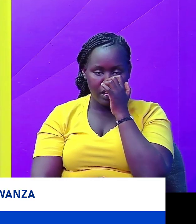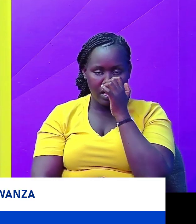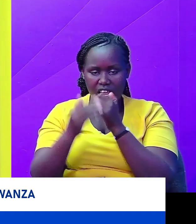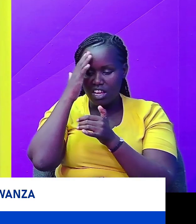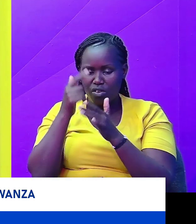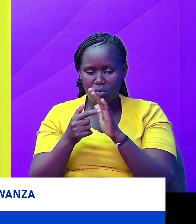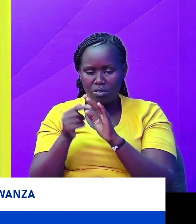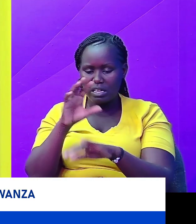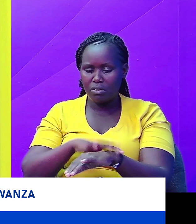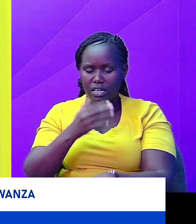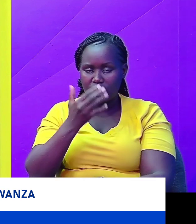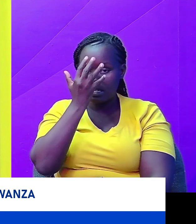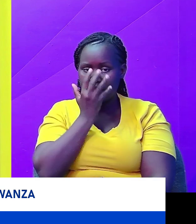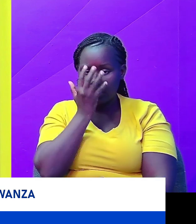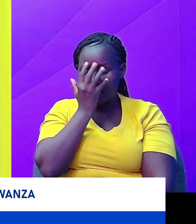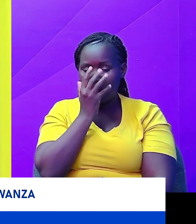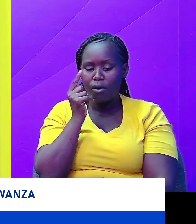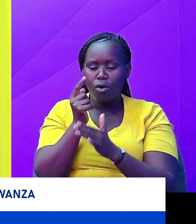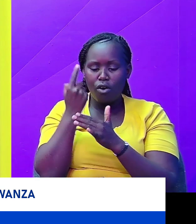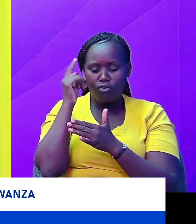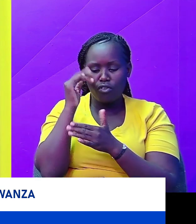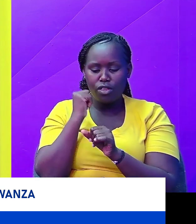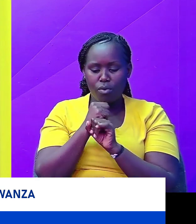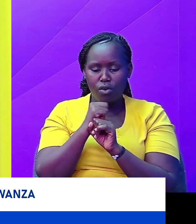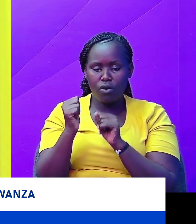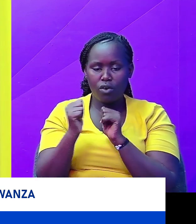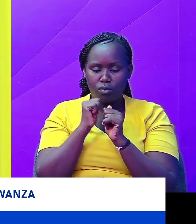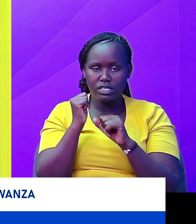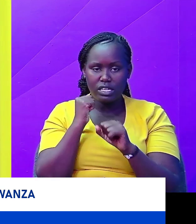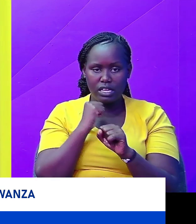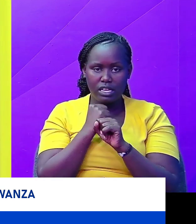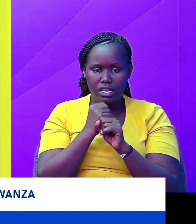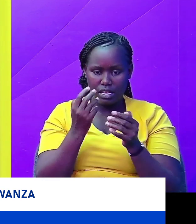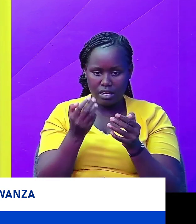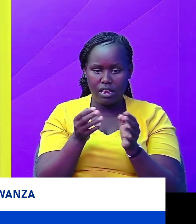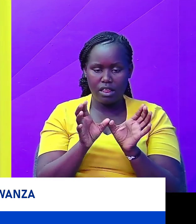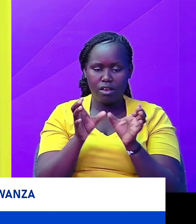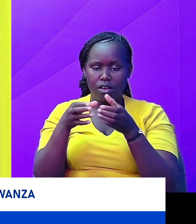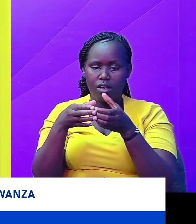ingewapata kwa kazi iliyofanyika na mwitikio wa wananchi kwa Chama cha Mapinduzi.